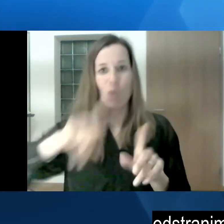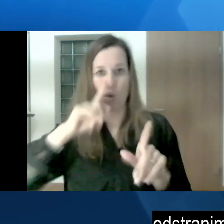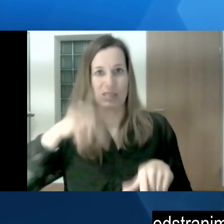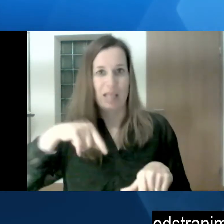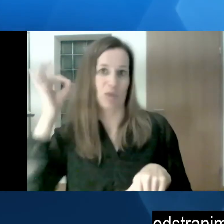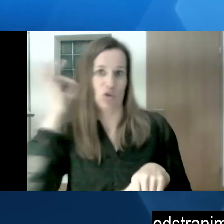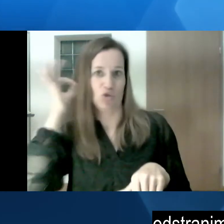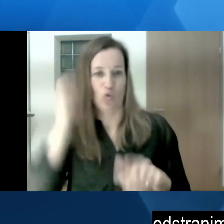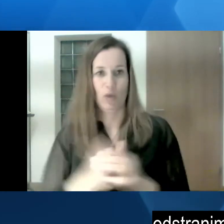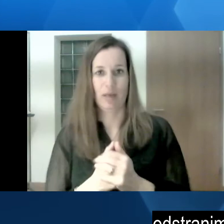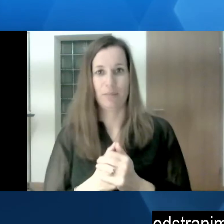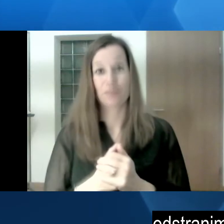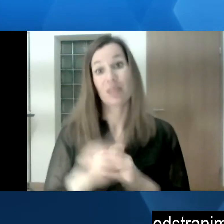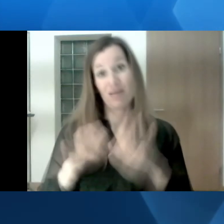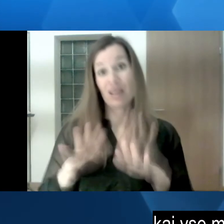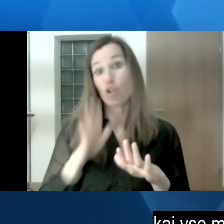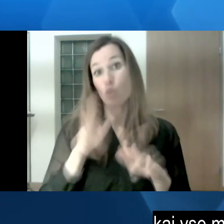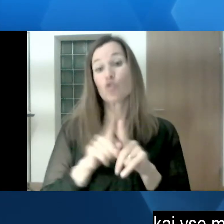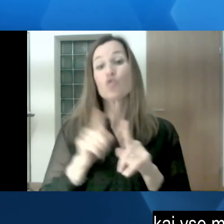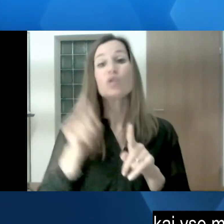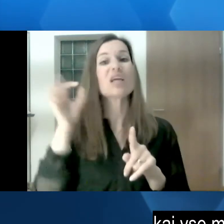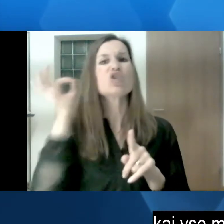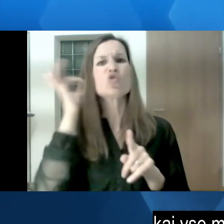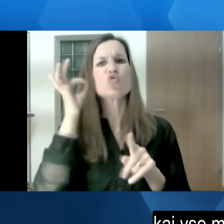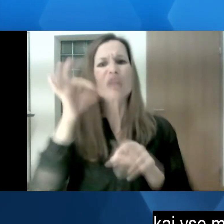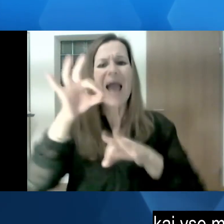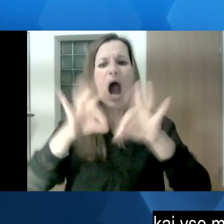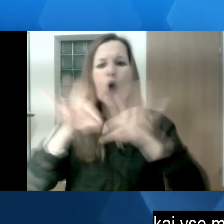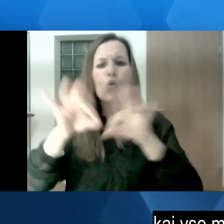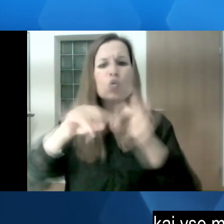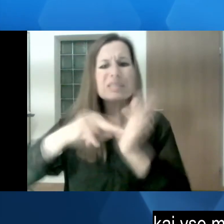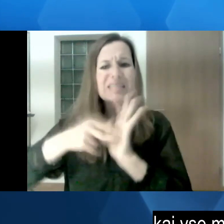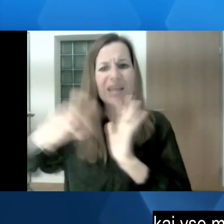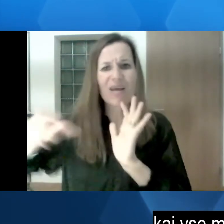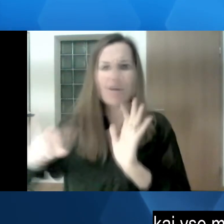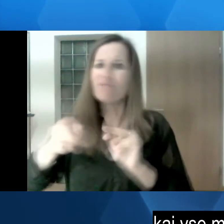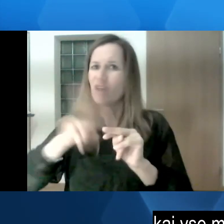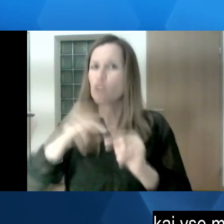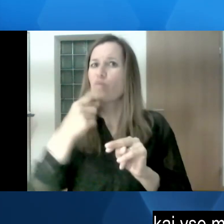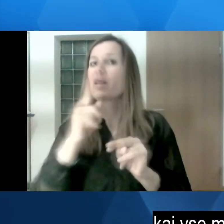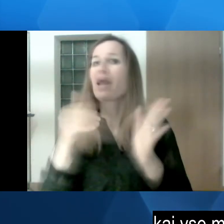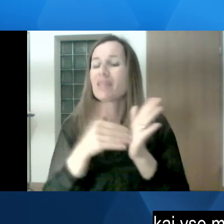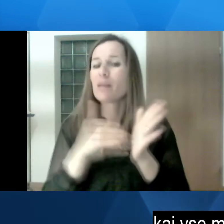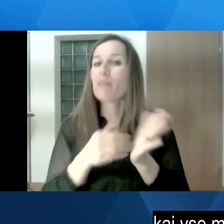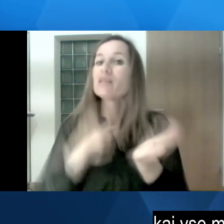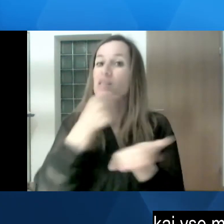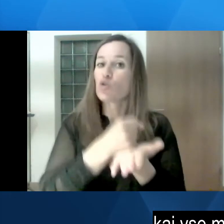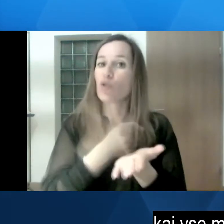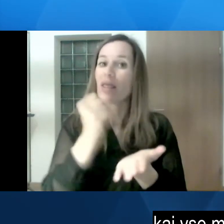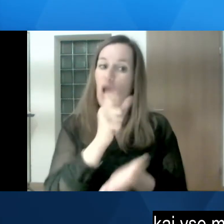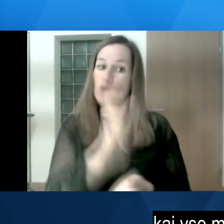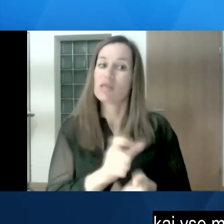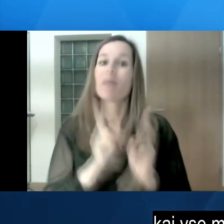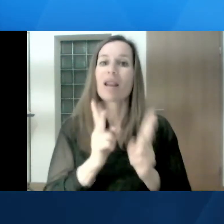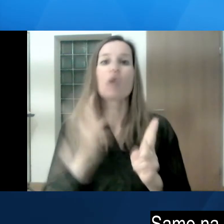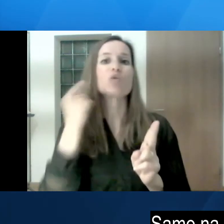Verjetno bodo slušni akustiki več povedali, kaj vse mora biti zagotovljeno, da lahko oseba sliši s slušnim